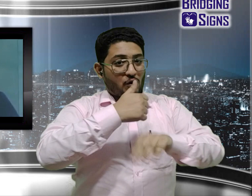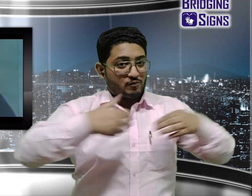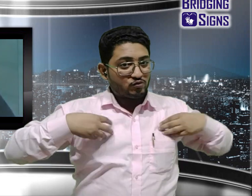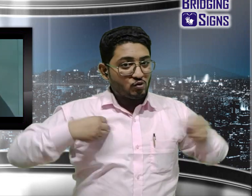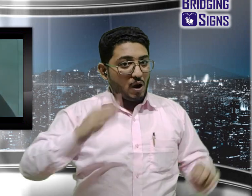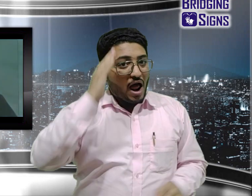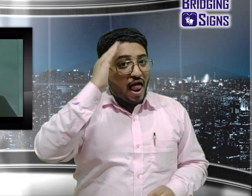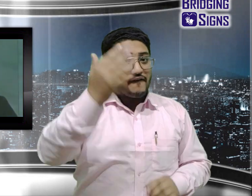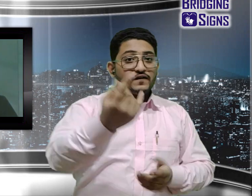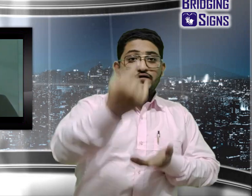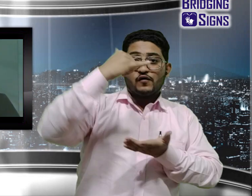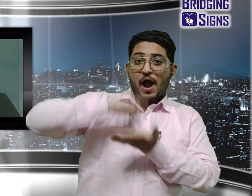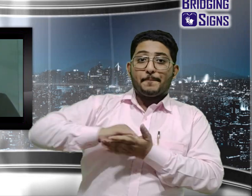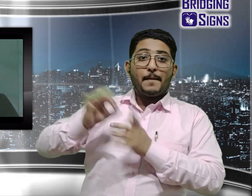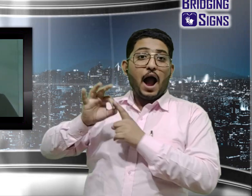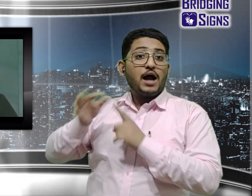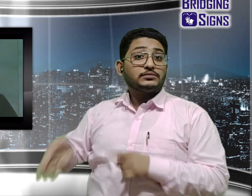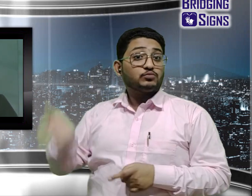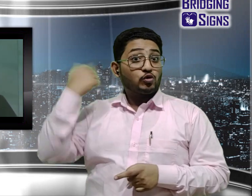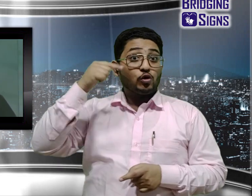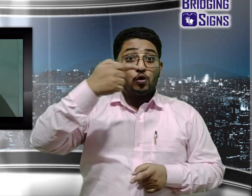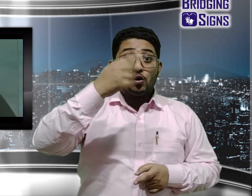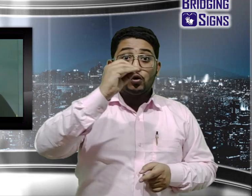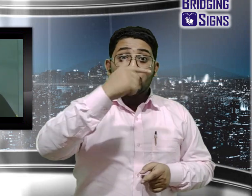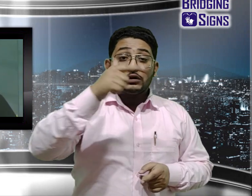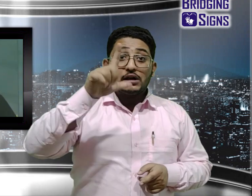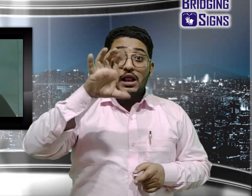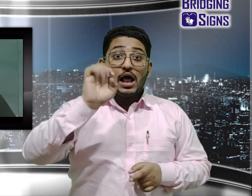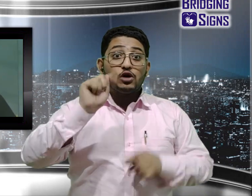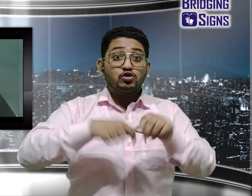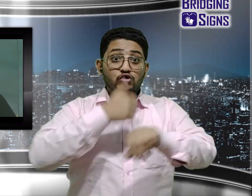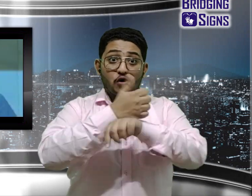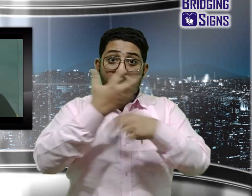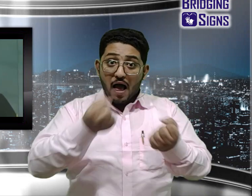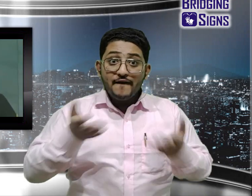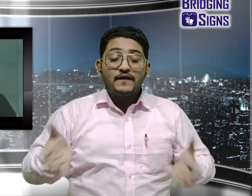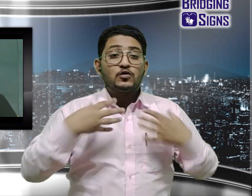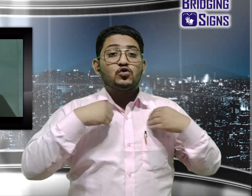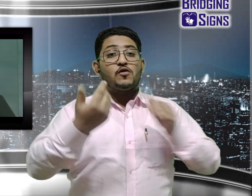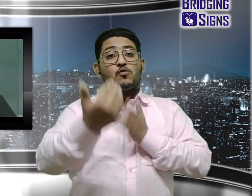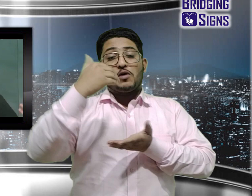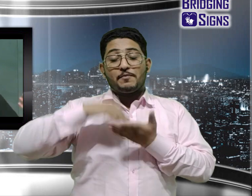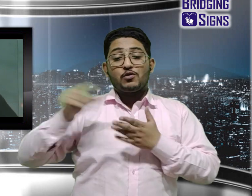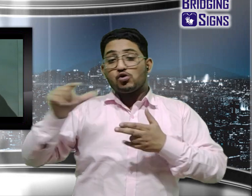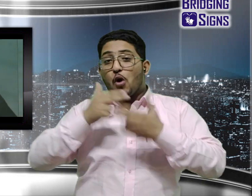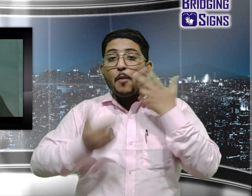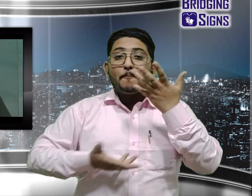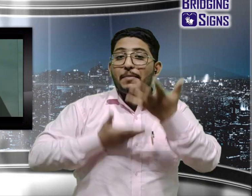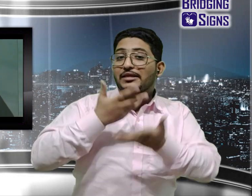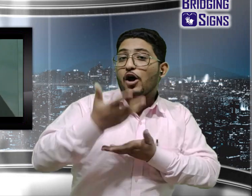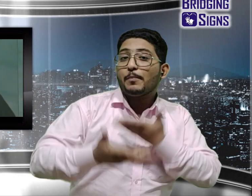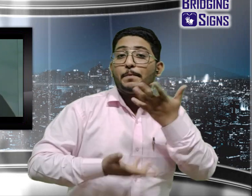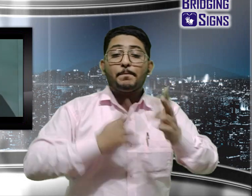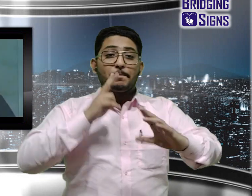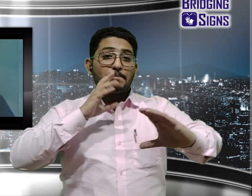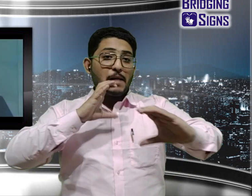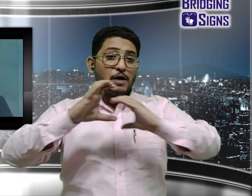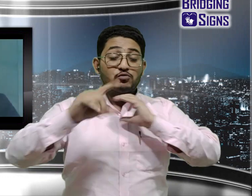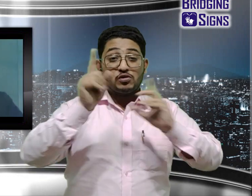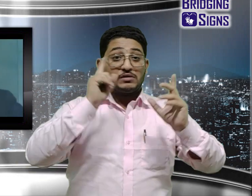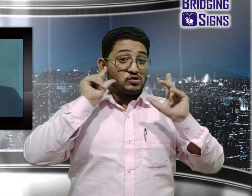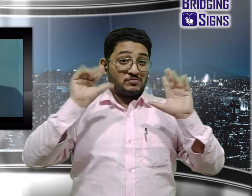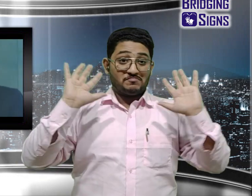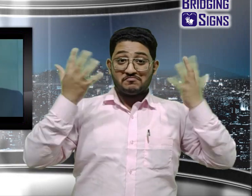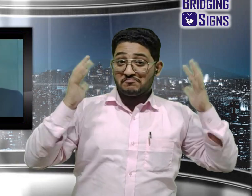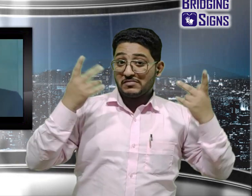विजन को ड्राइव करने के लिए, डिजिटल ट्रांसफॉर्मेशन ऑफ पाकिस्तान। और आपसे वो आके बात करेंगी, आपकी पुरजोर